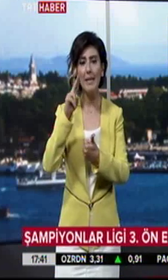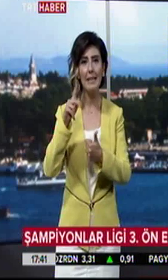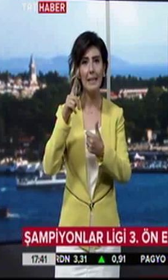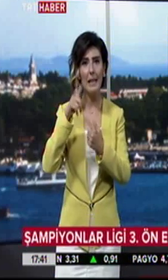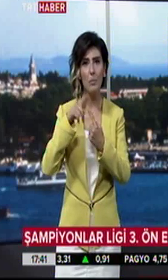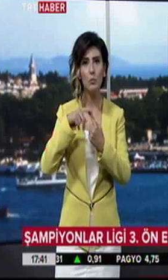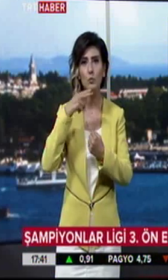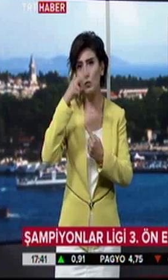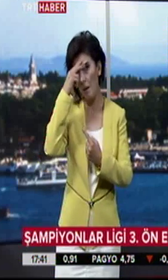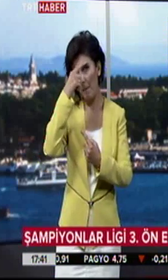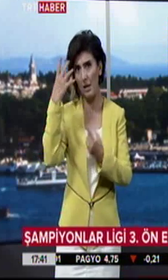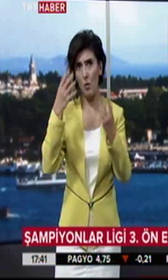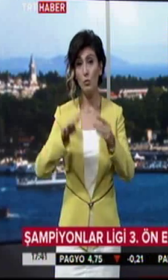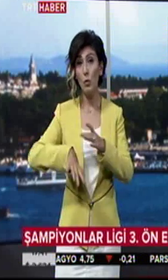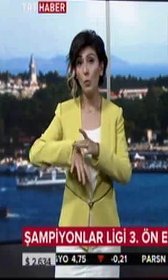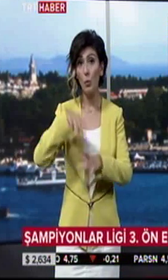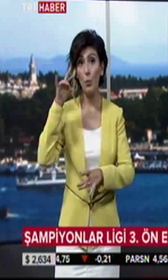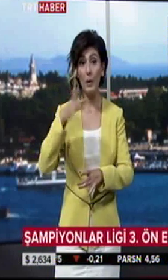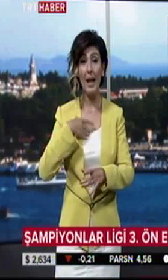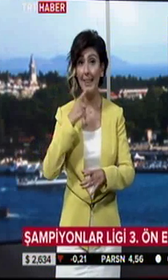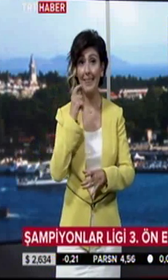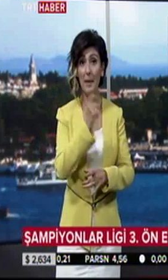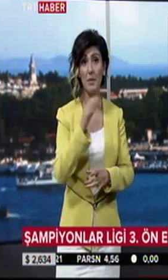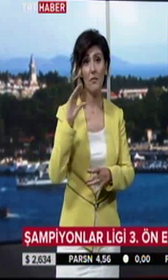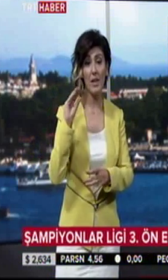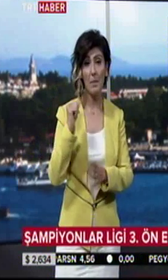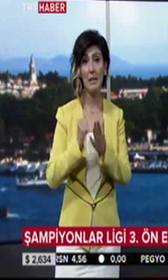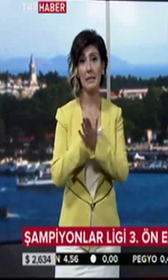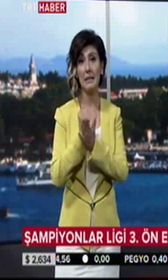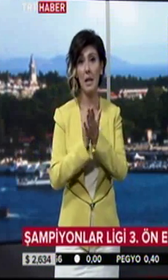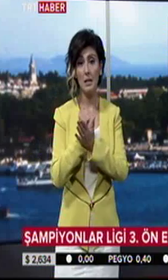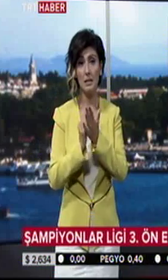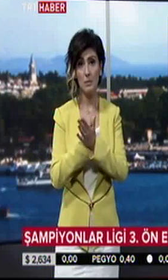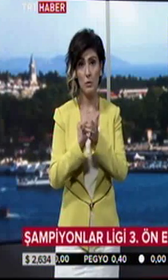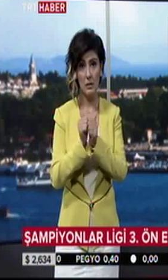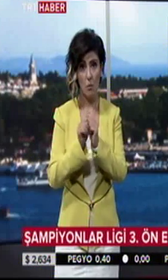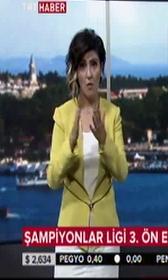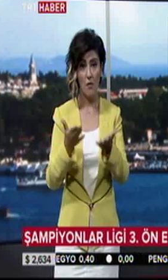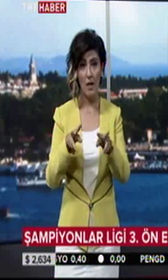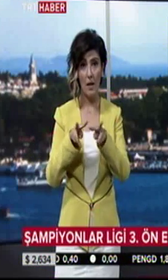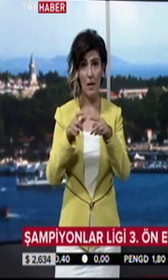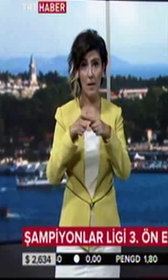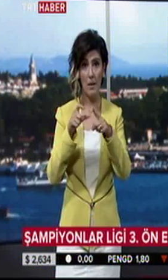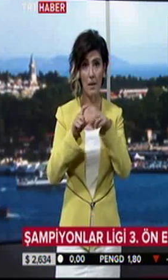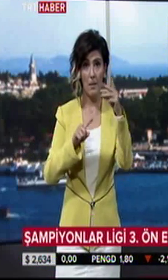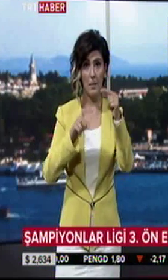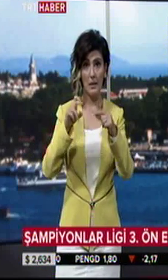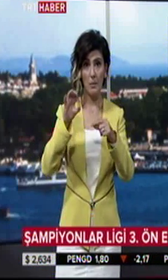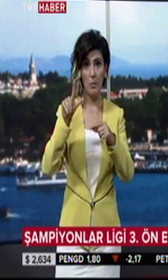olacak. Kura çekiminde temsilcilerimiz Fenerbahçe, Trabzonspor ve Medipol